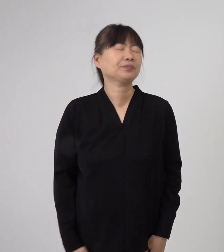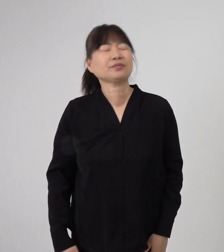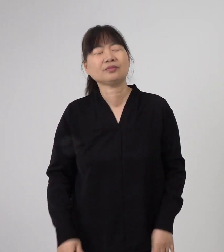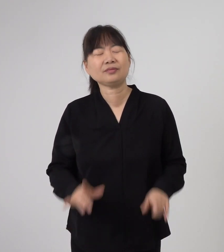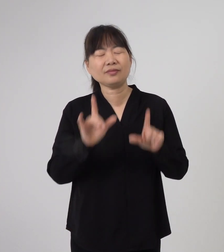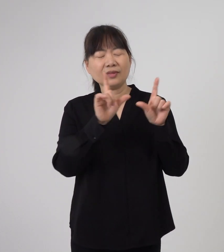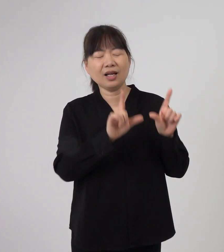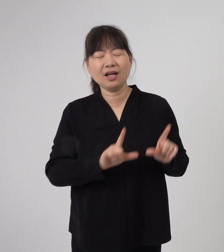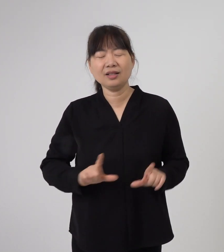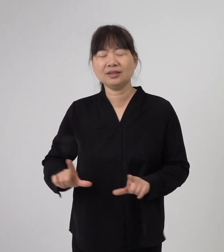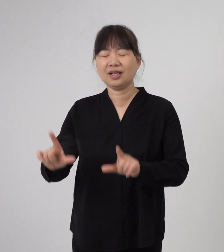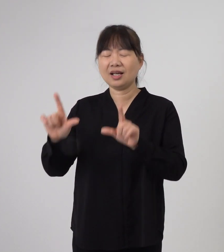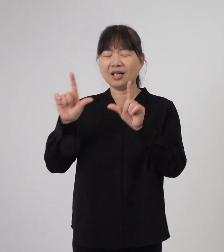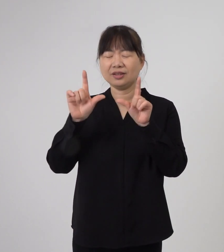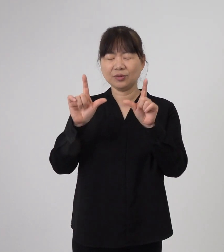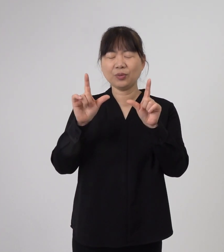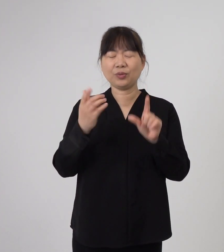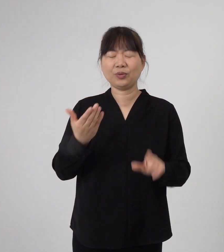살아도